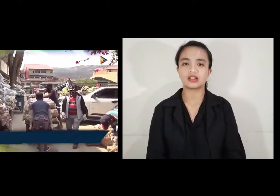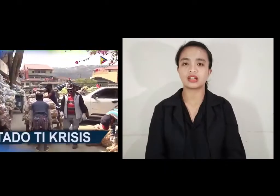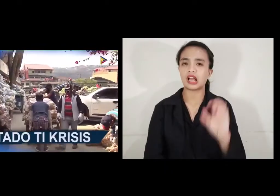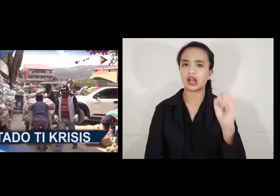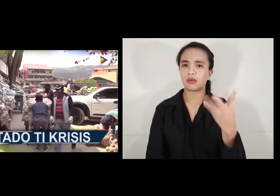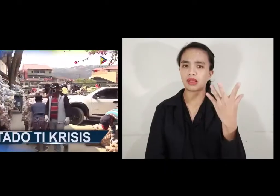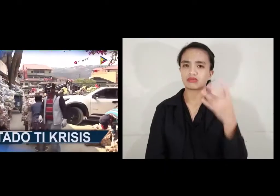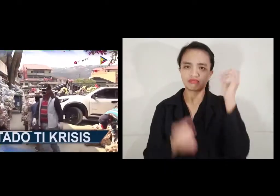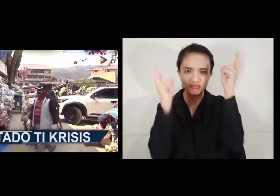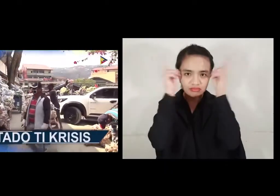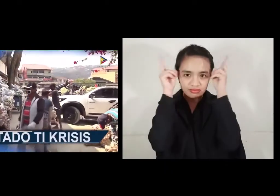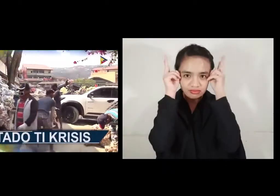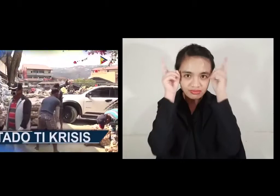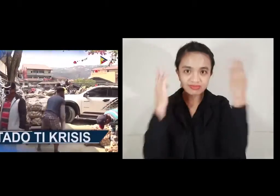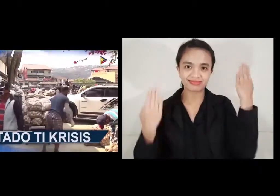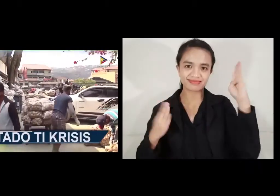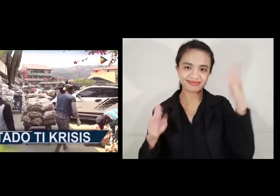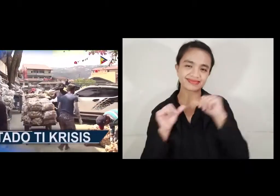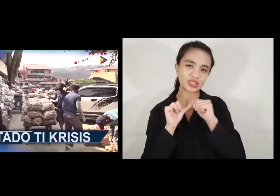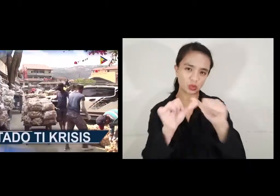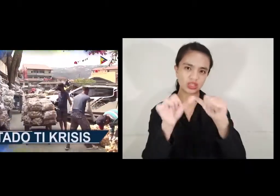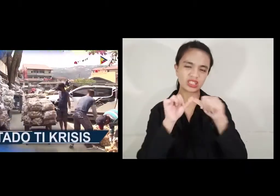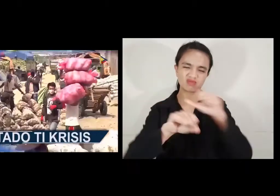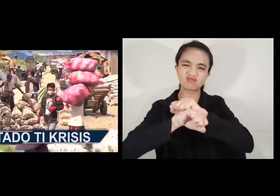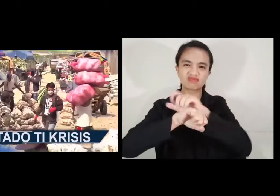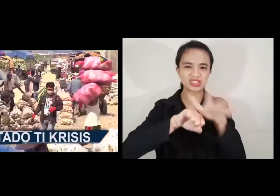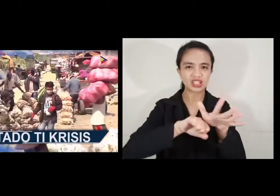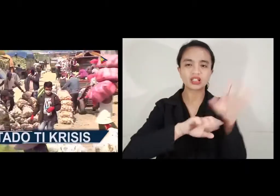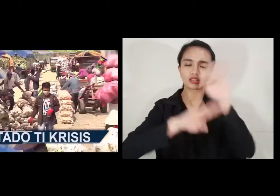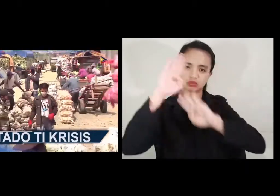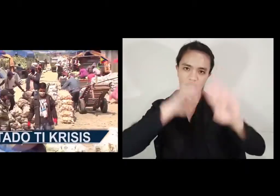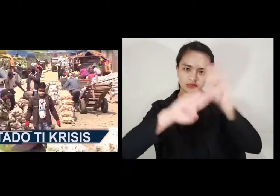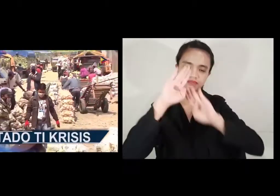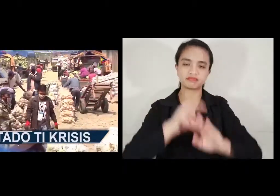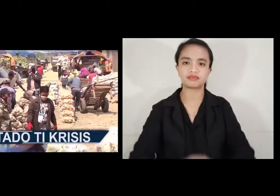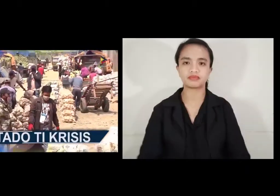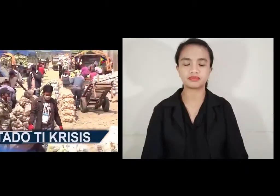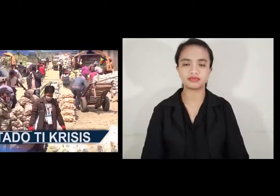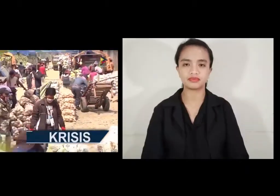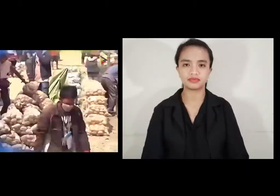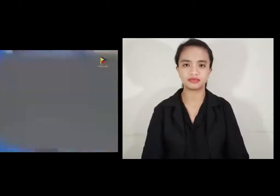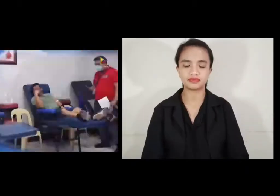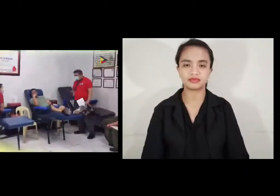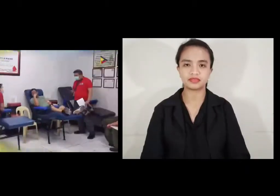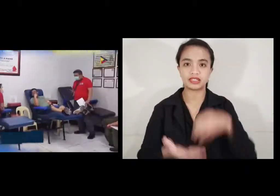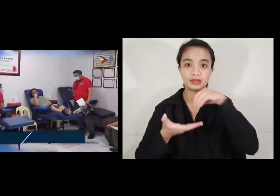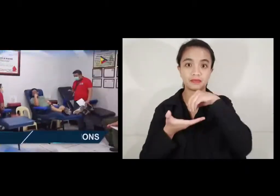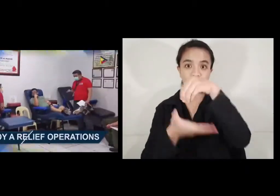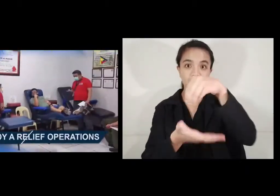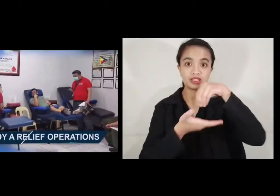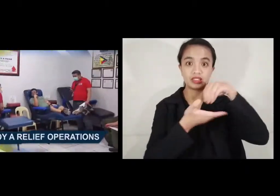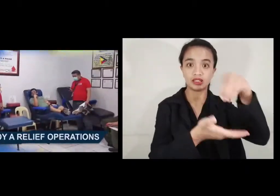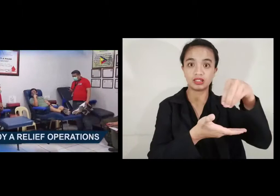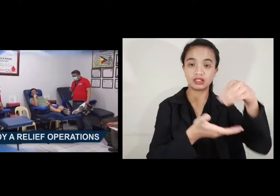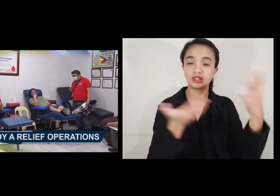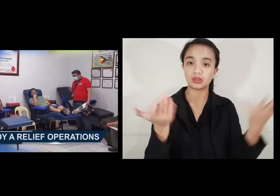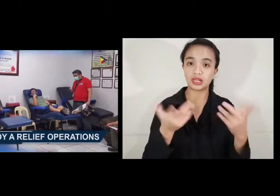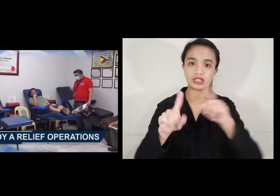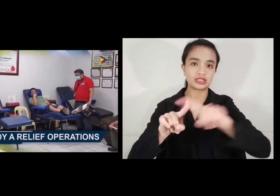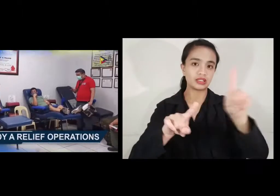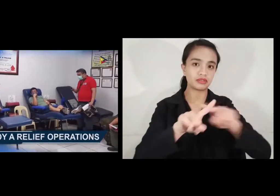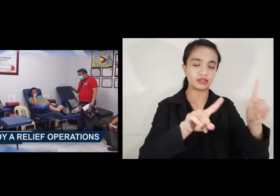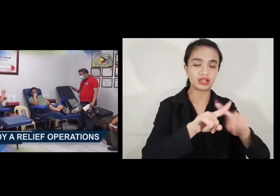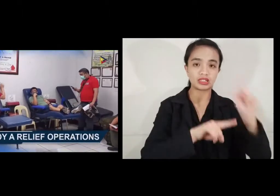Padaanan, presyo kon supply dagiti nateng manipod bengget agtultuloy nga apektado ti agdama a krisis. Ken relief operations